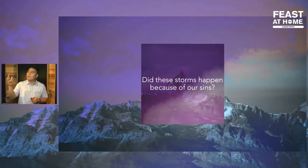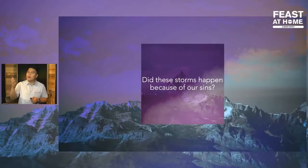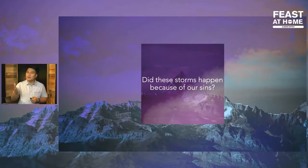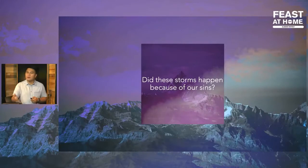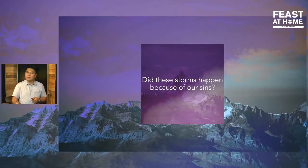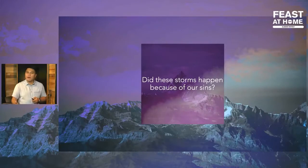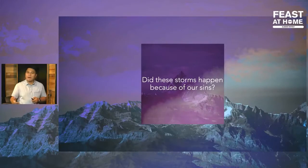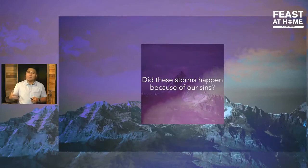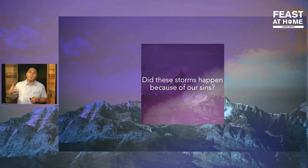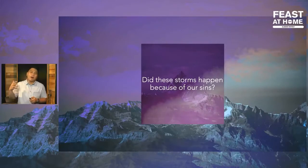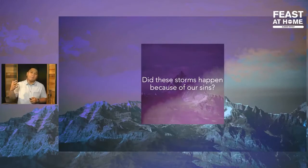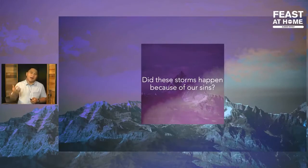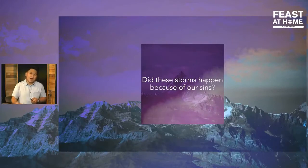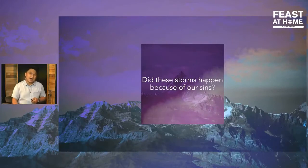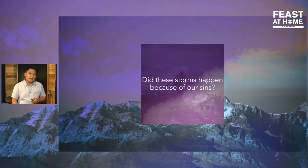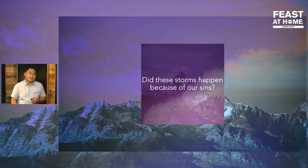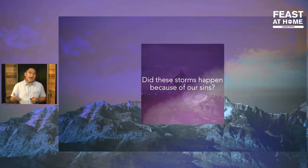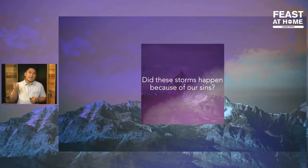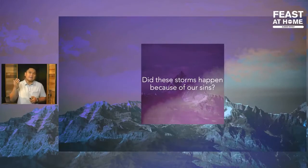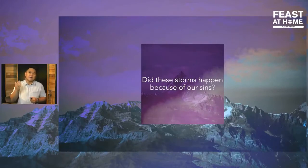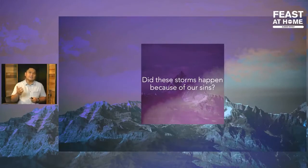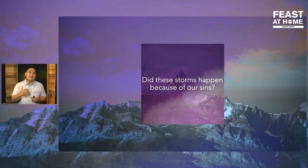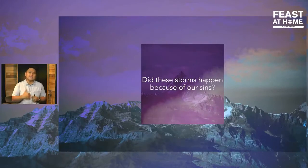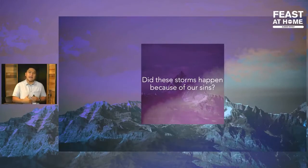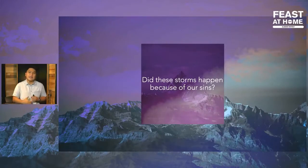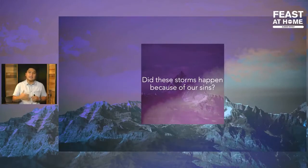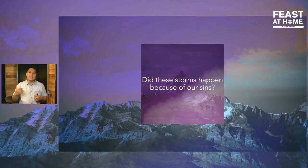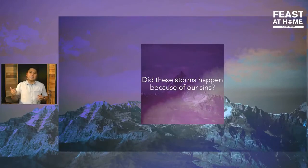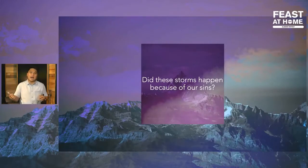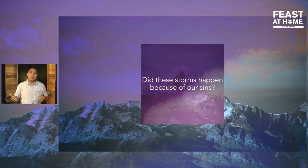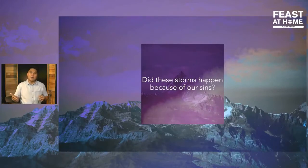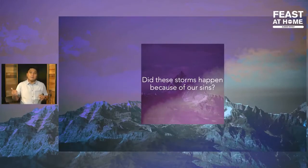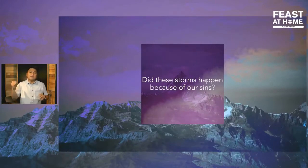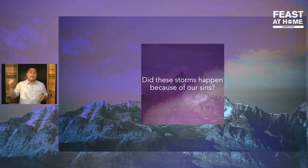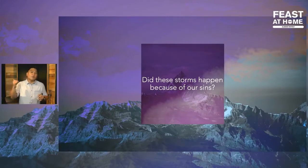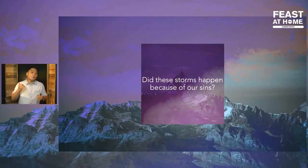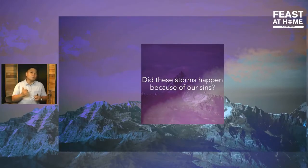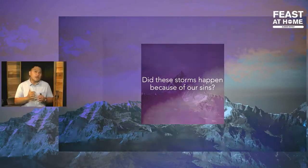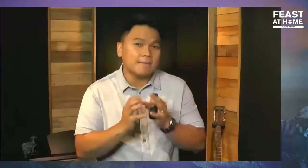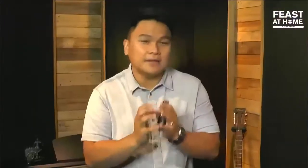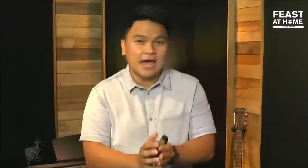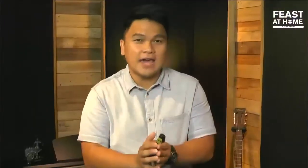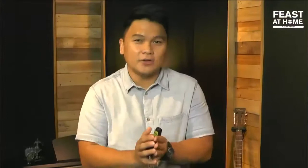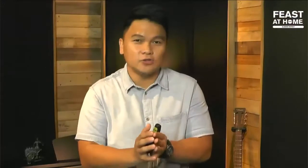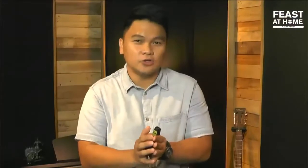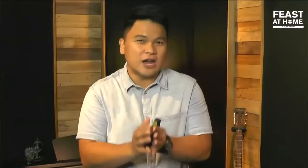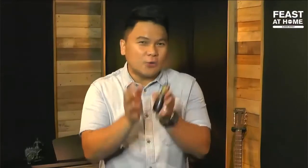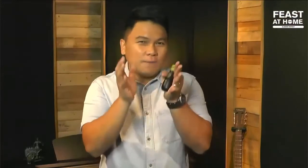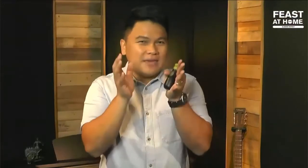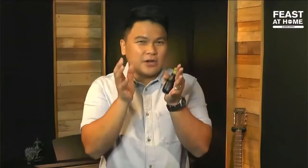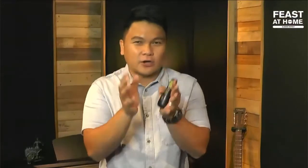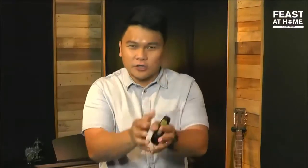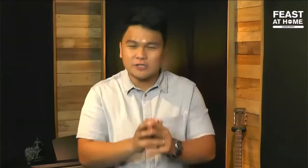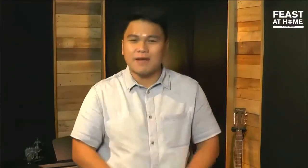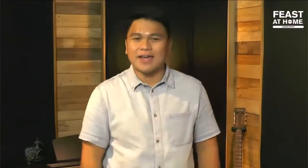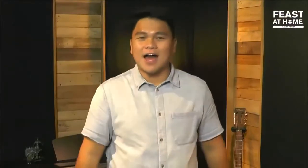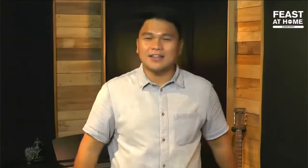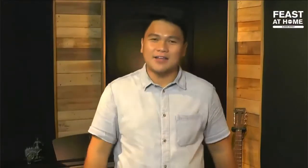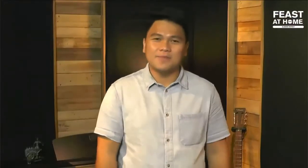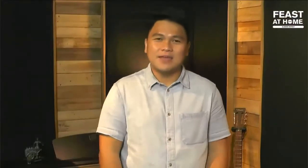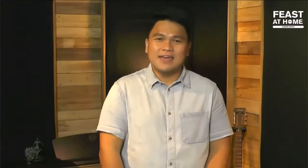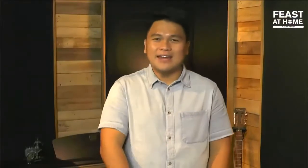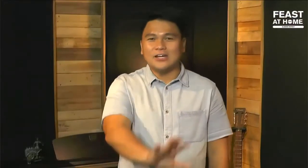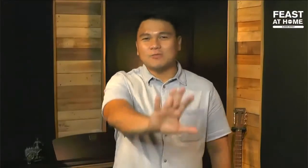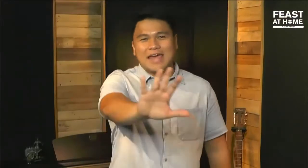Kaya ba bumagyo? Kaya ba bumabaha? Dahil ba sa kasalanan ng tao? Pinarurusahan ba tayo ng Diyos? Are we being cursed by